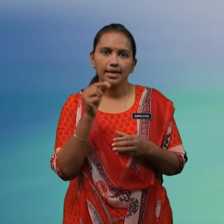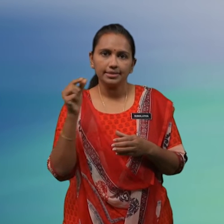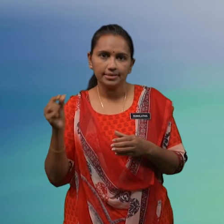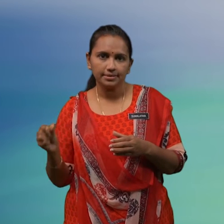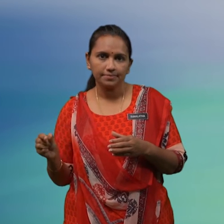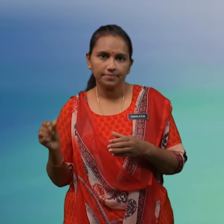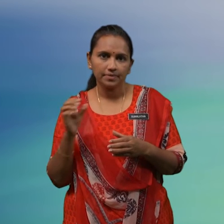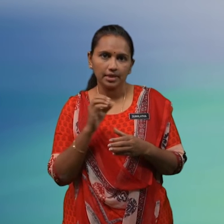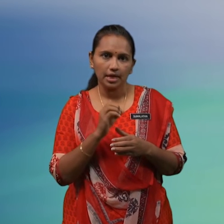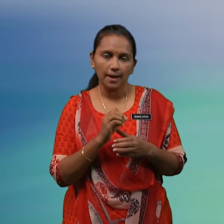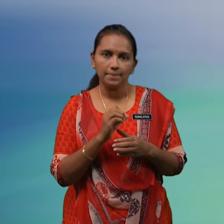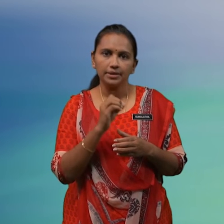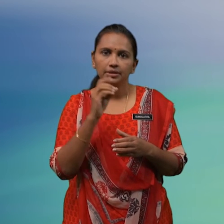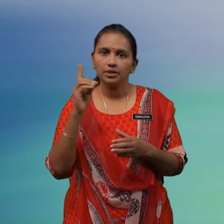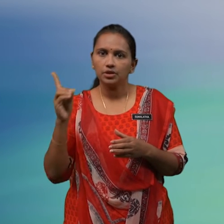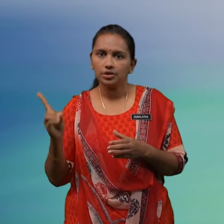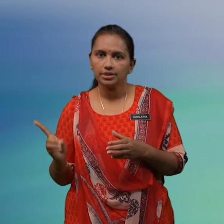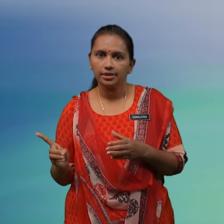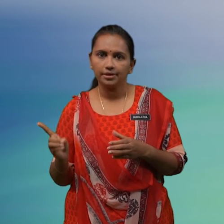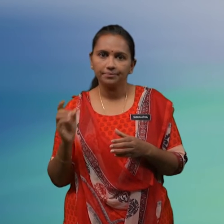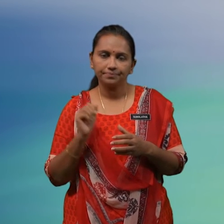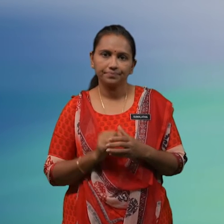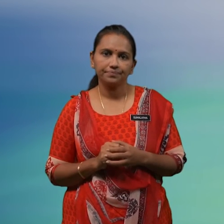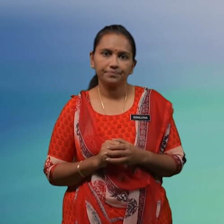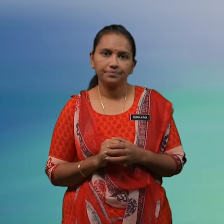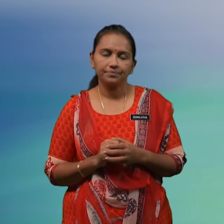gas karbon dioksida.